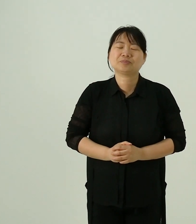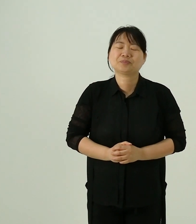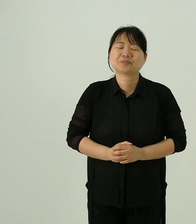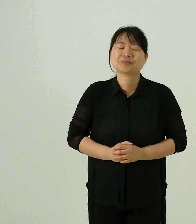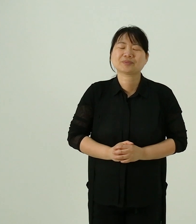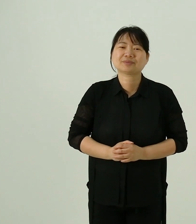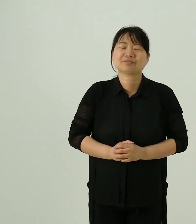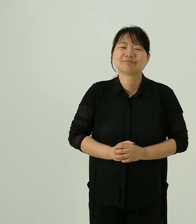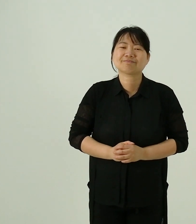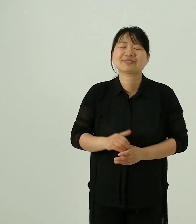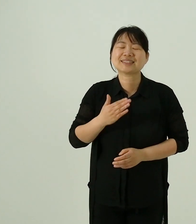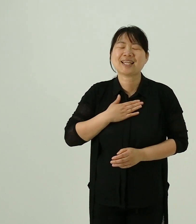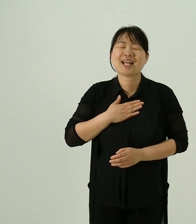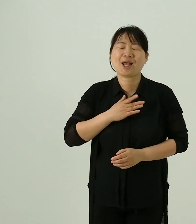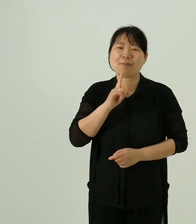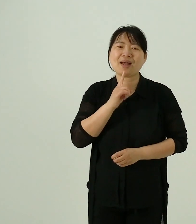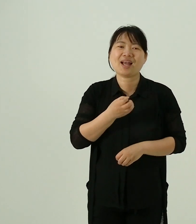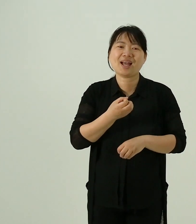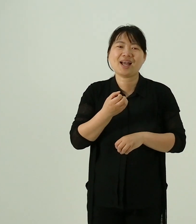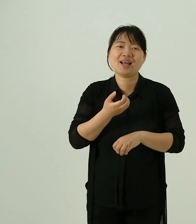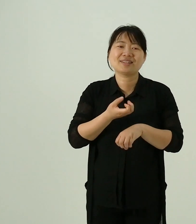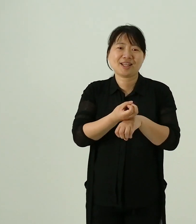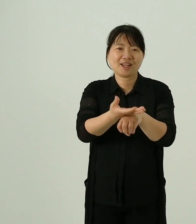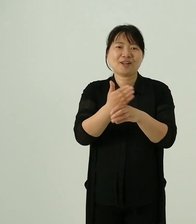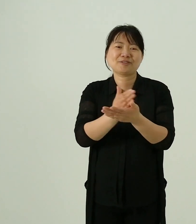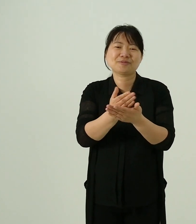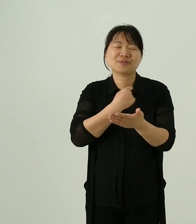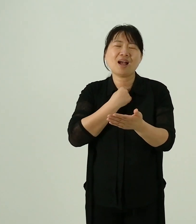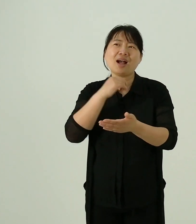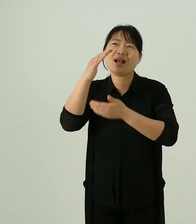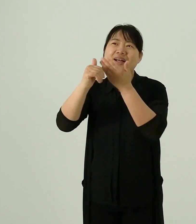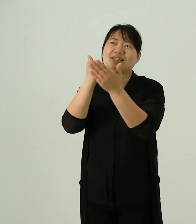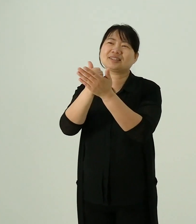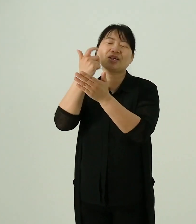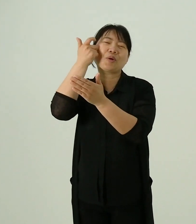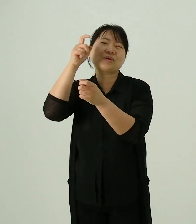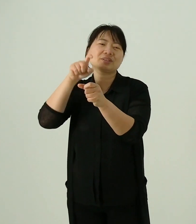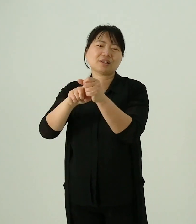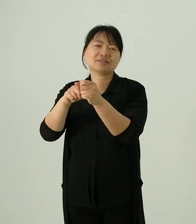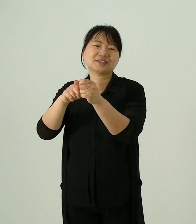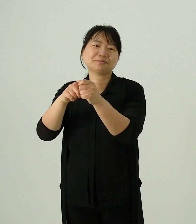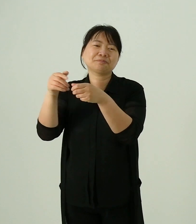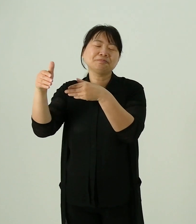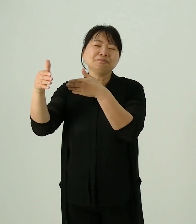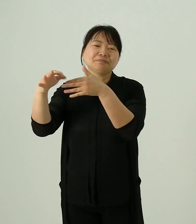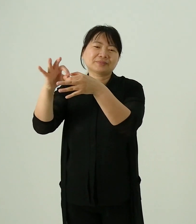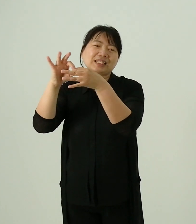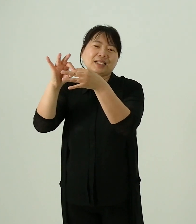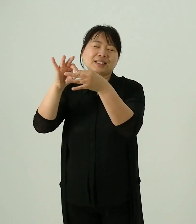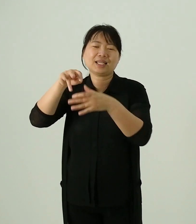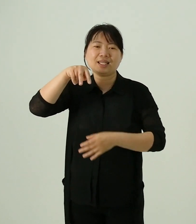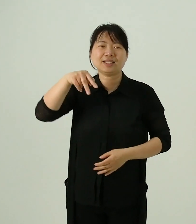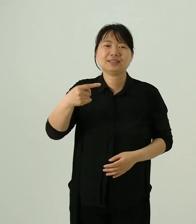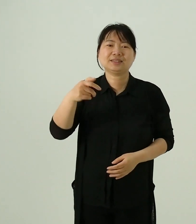그 말씀을 드릴 수 있어요. 하나님과의 영적인 이렇게 스킨십이라고 그러죠. 여러분,